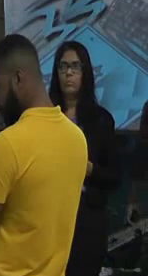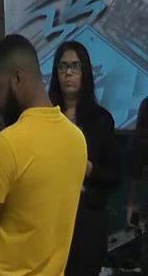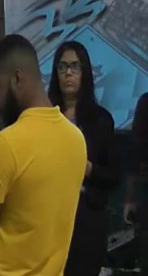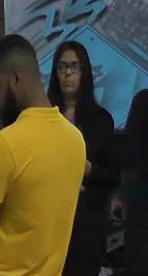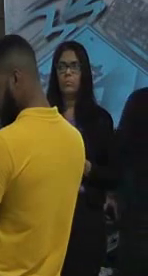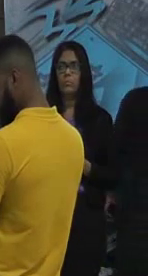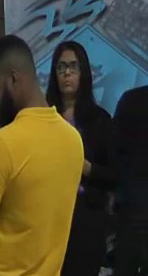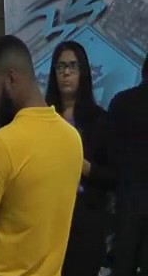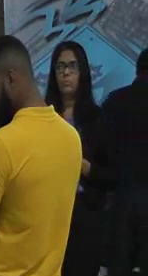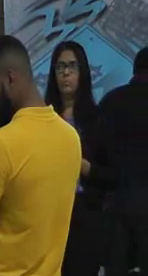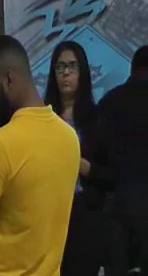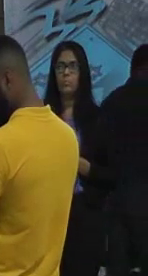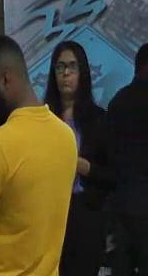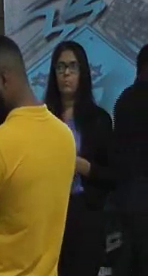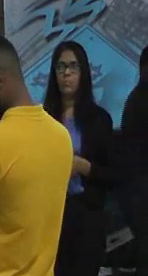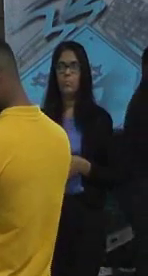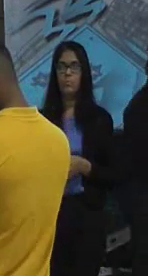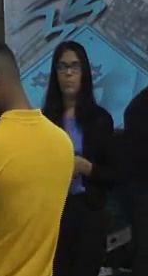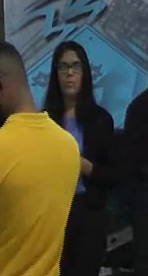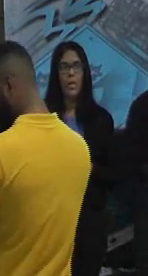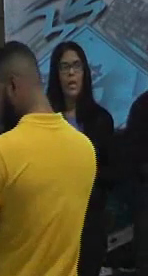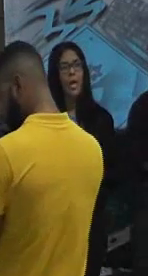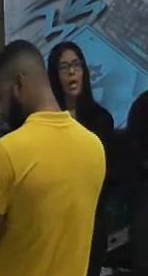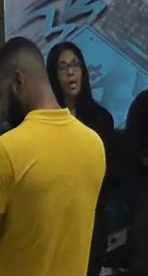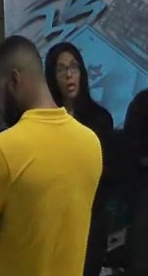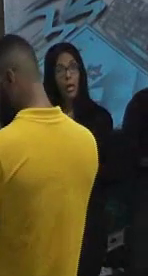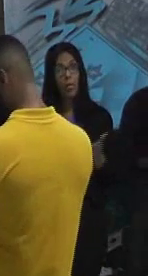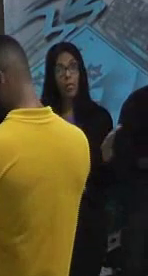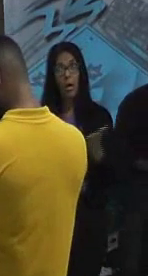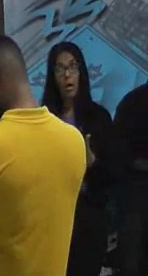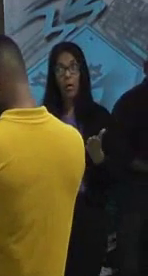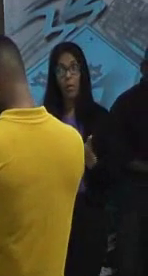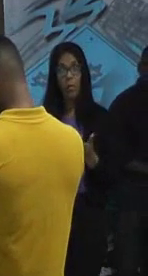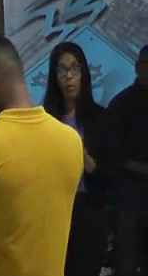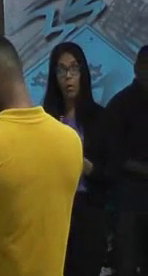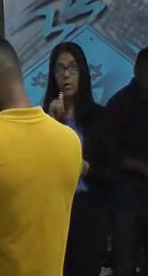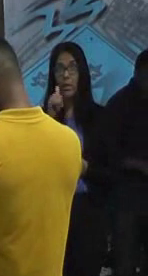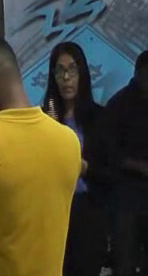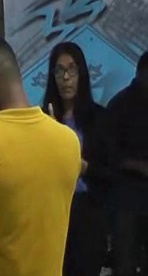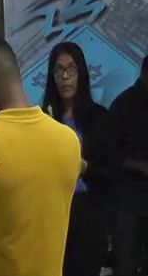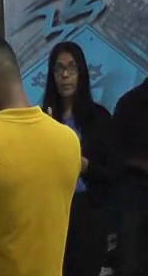já fazendo uma despedida nesta casa. O líder,